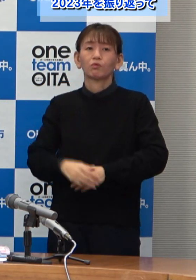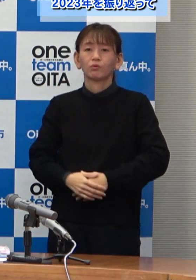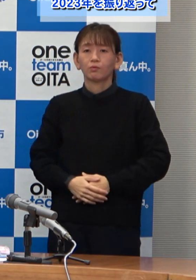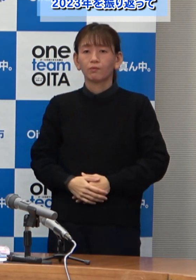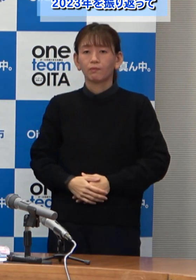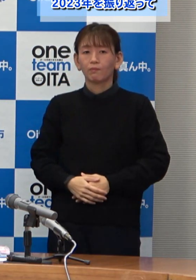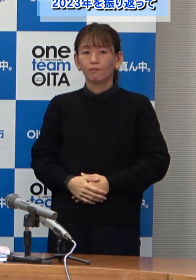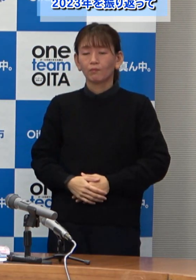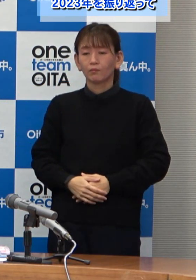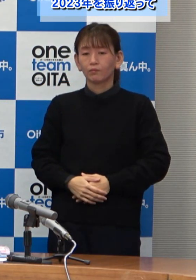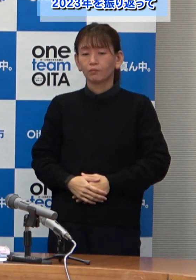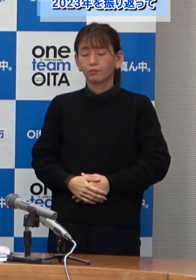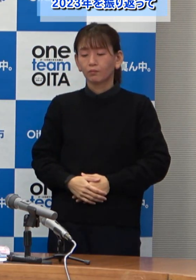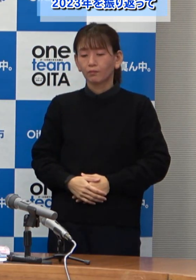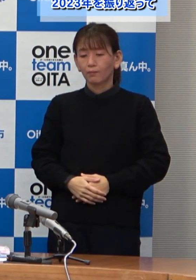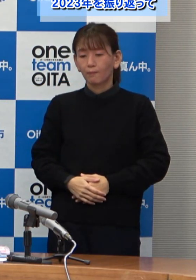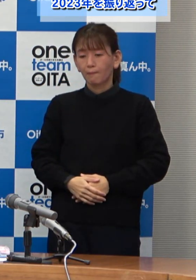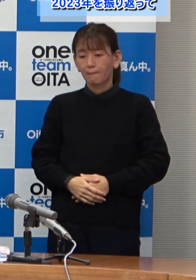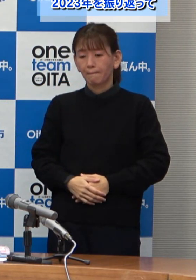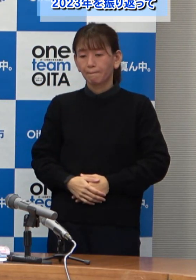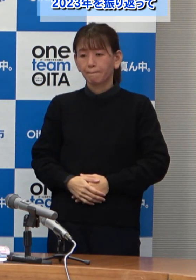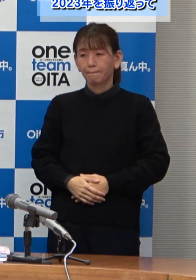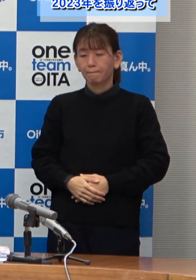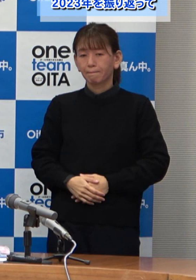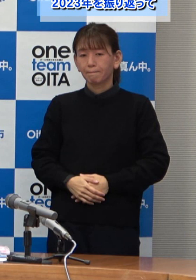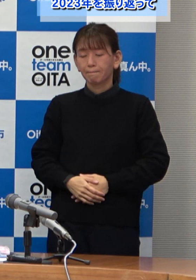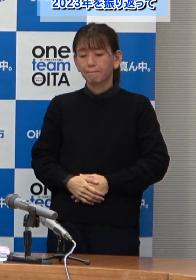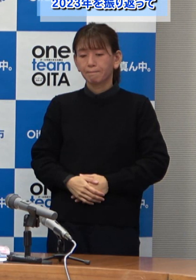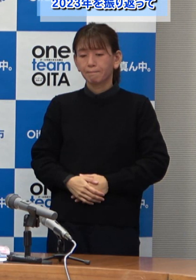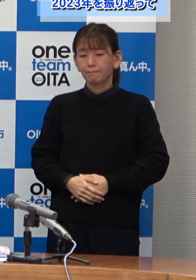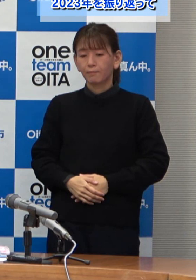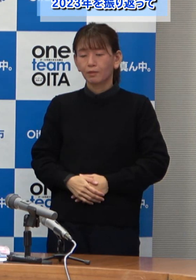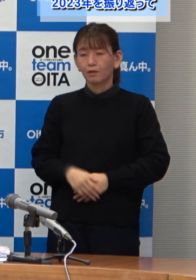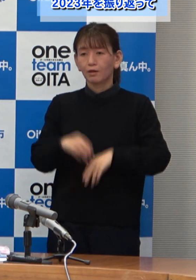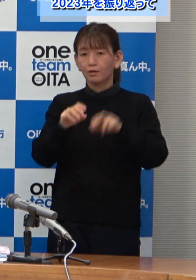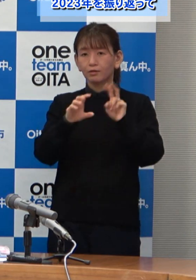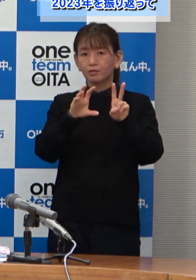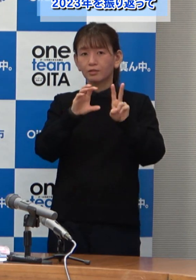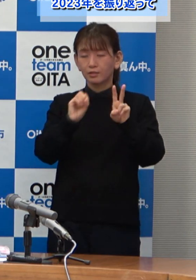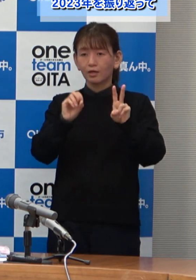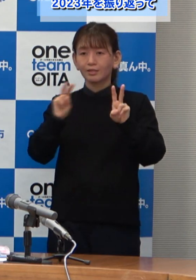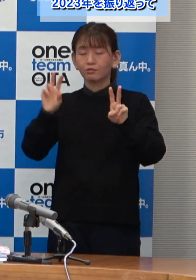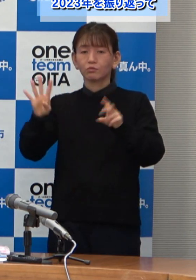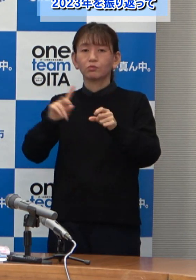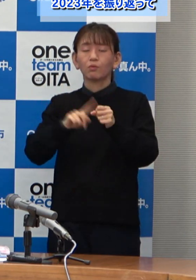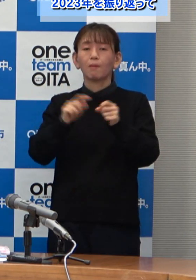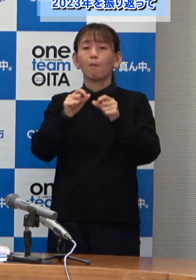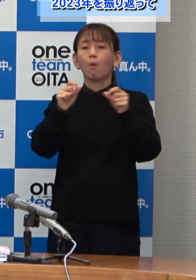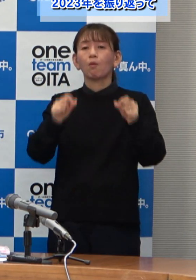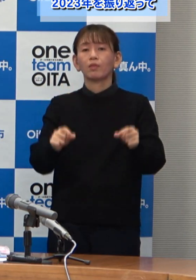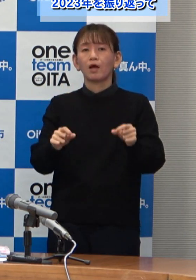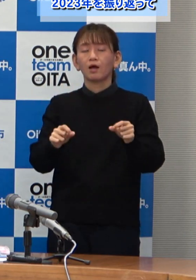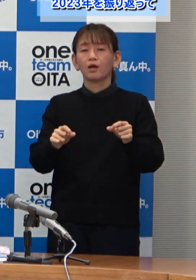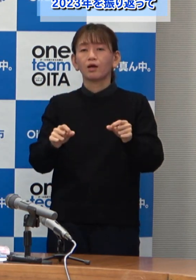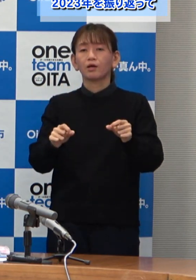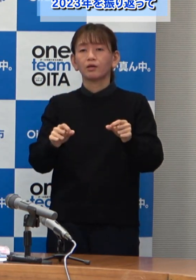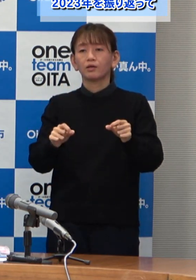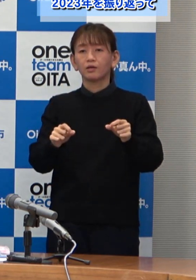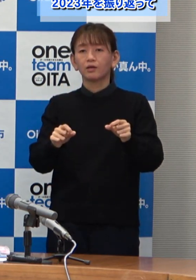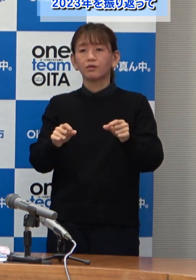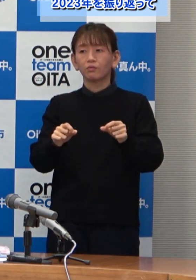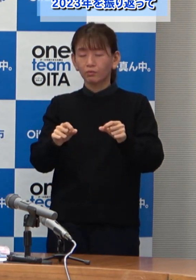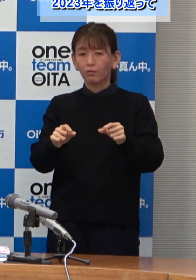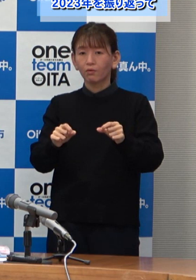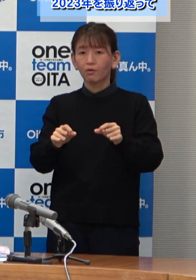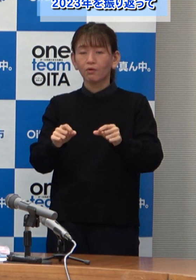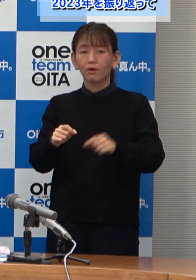えそういう中でですね2024年問題というのがもう半年後に半年ないです